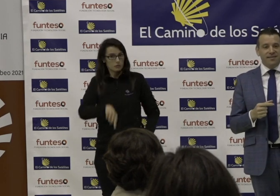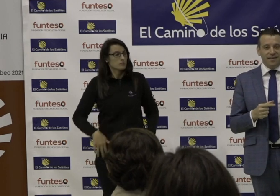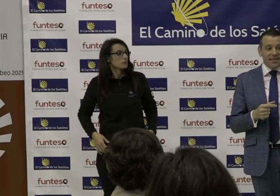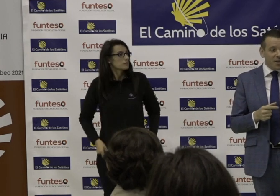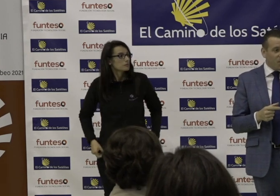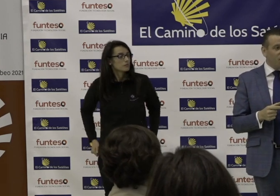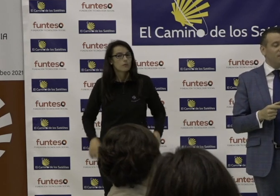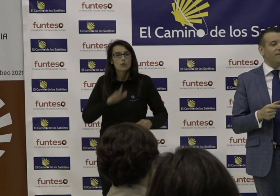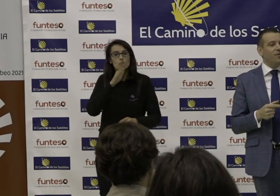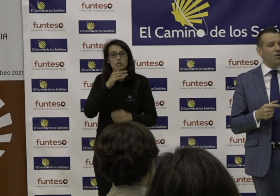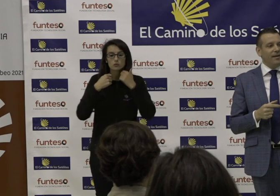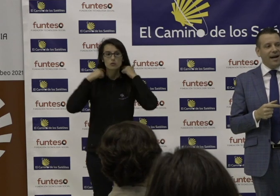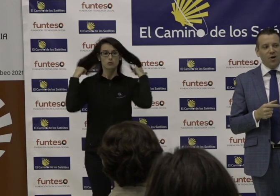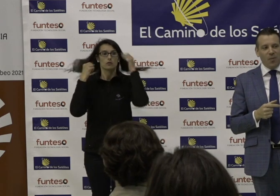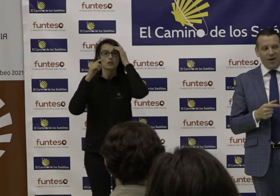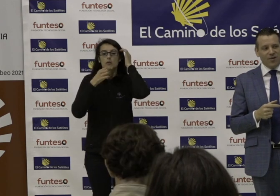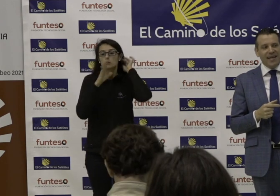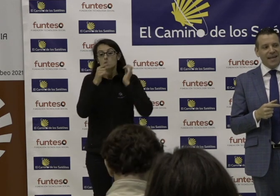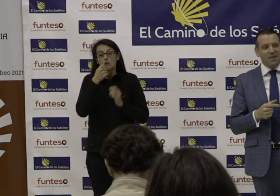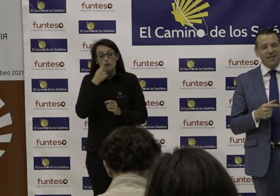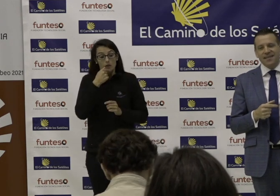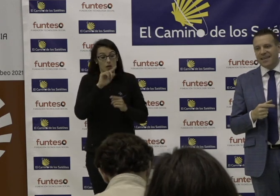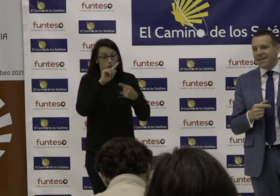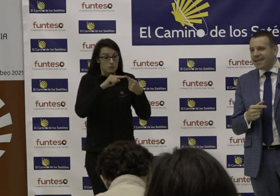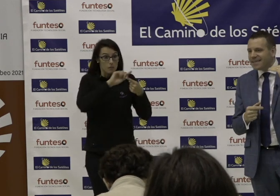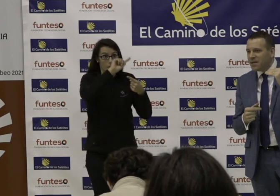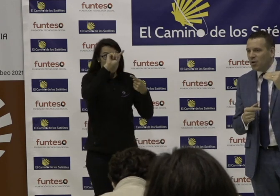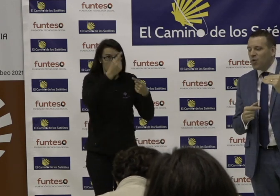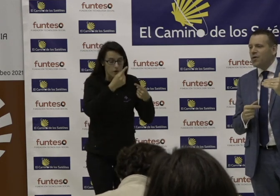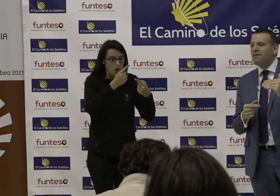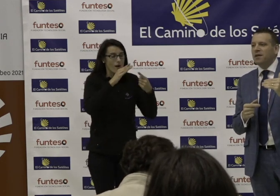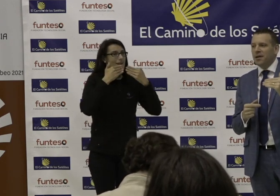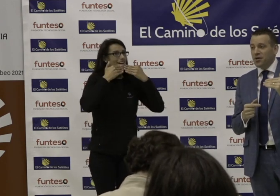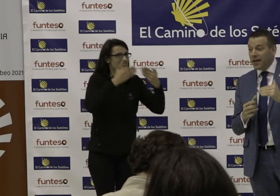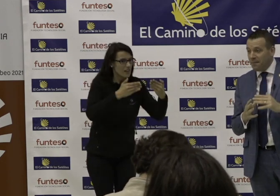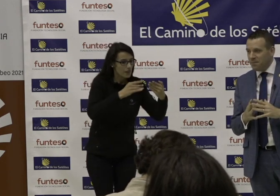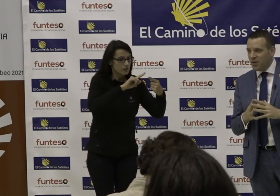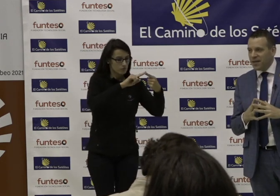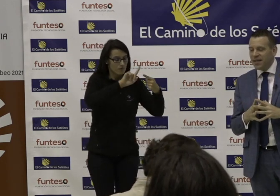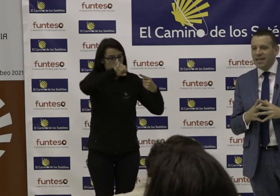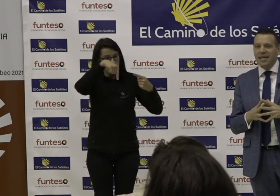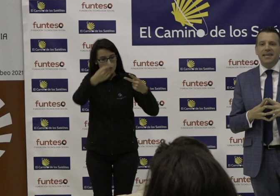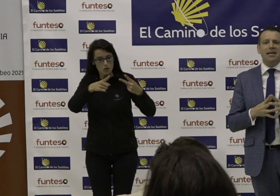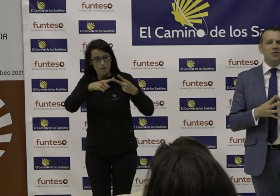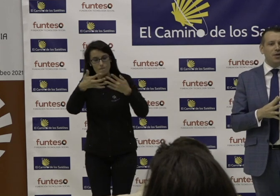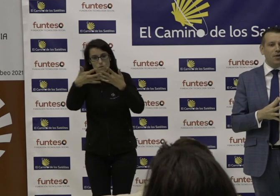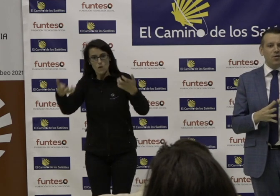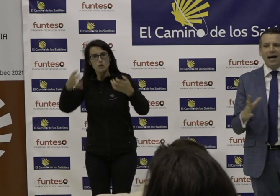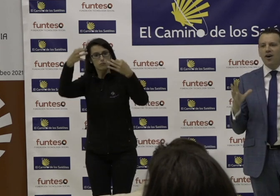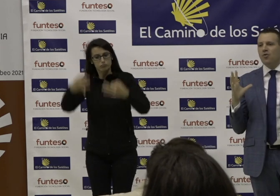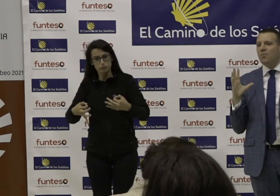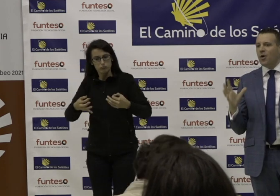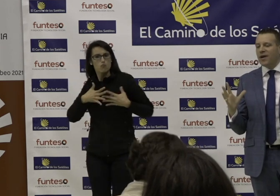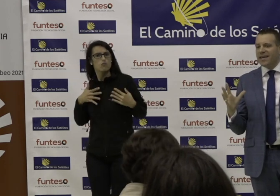es, escribo algo por las que dar gracias, escribo una afirmación que me empodere y a